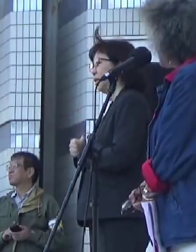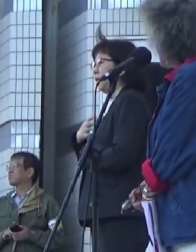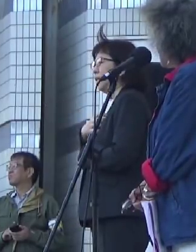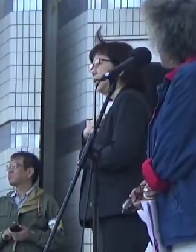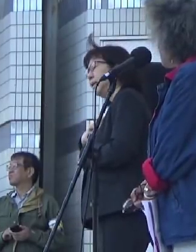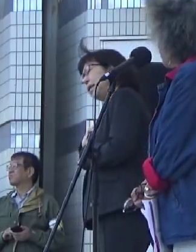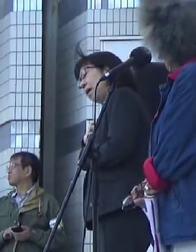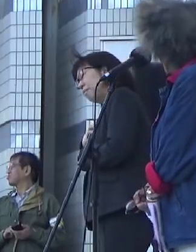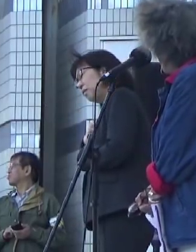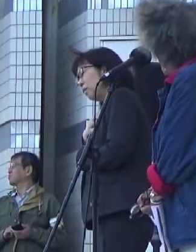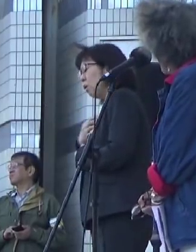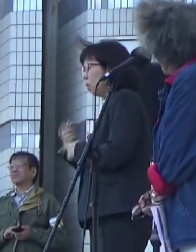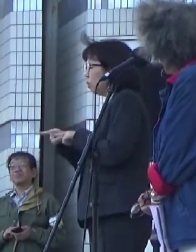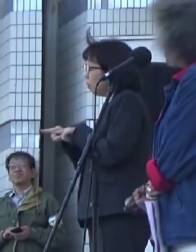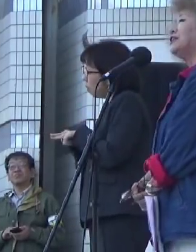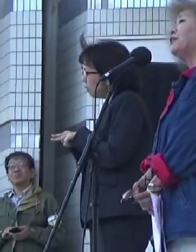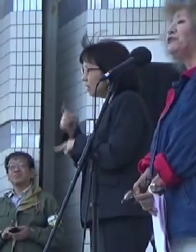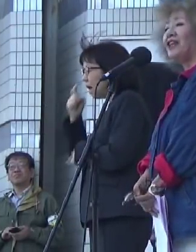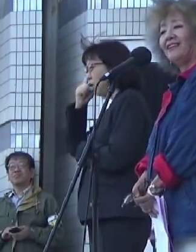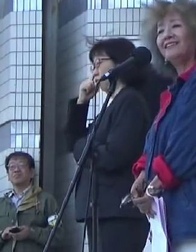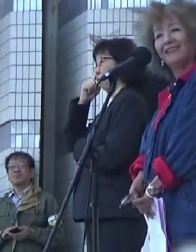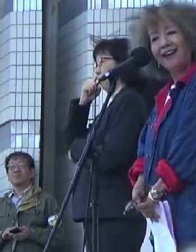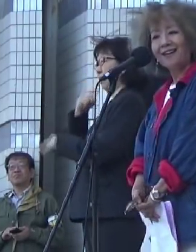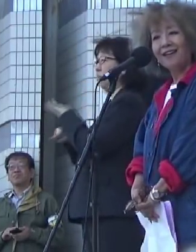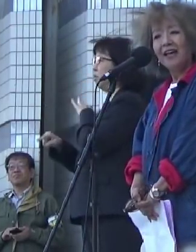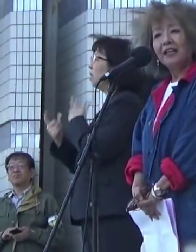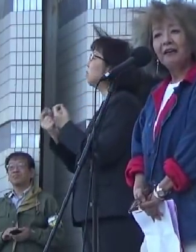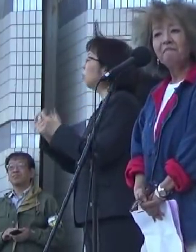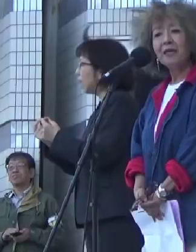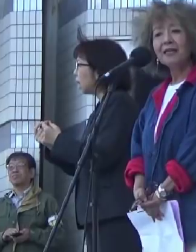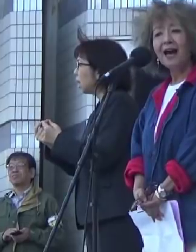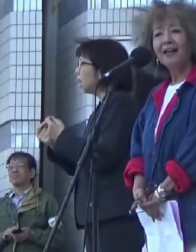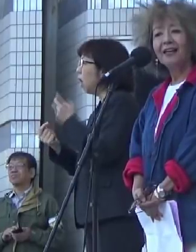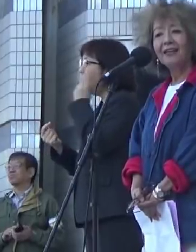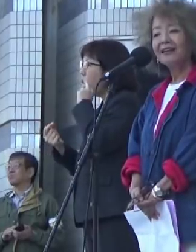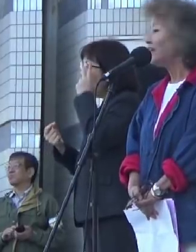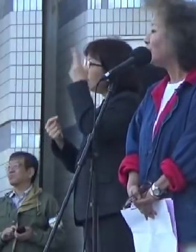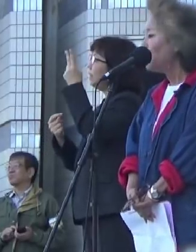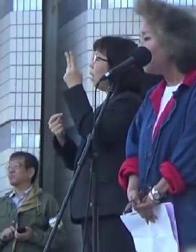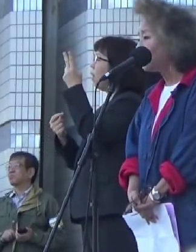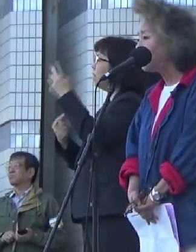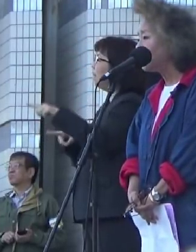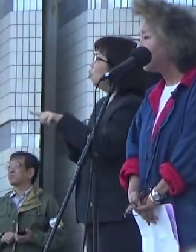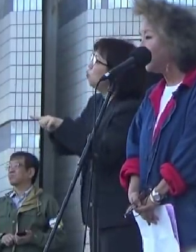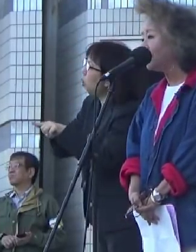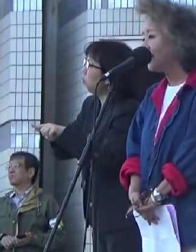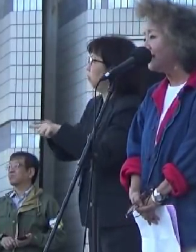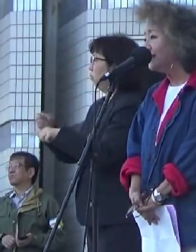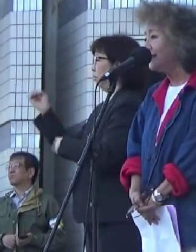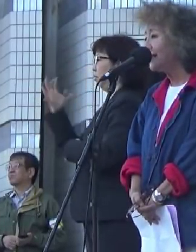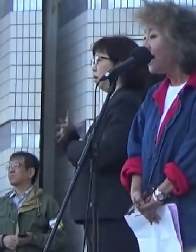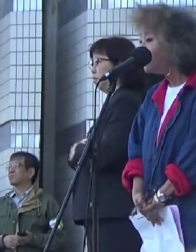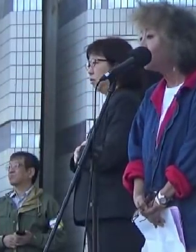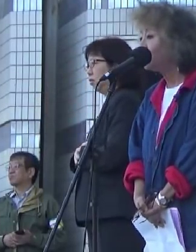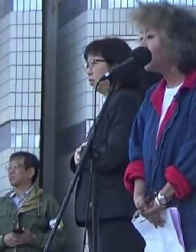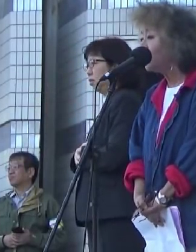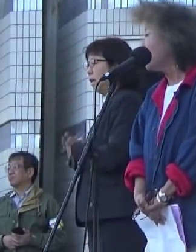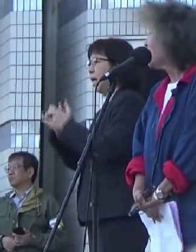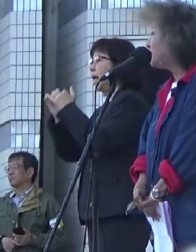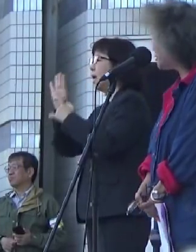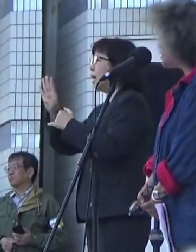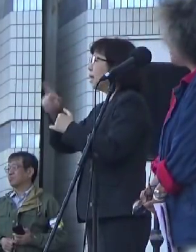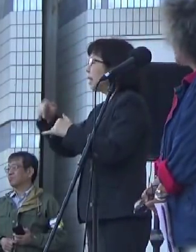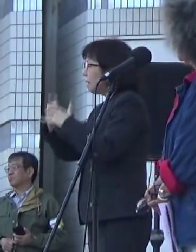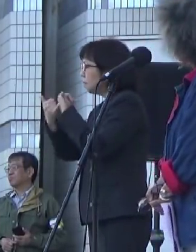うとは、沖縄に寄り添うだって、県民があれだけノーと言っている現実があるの